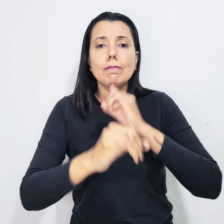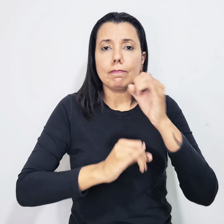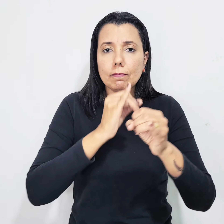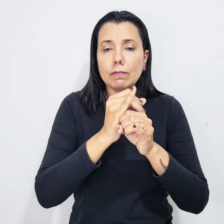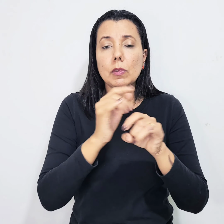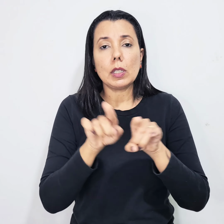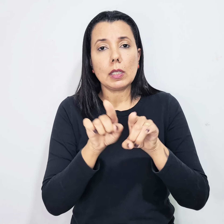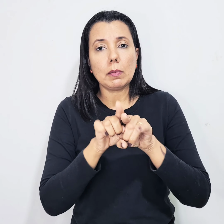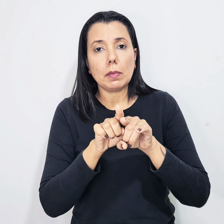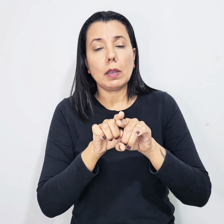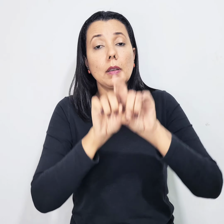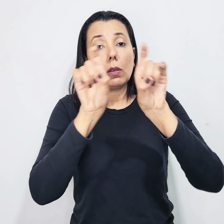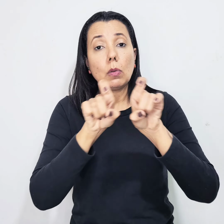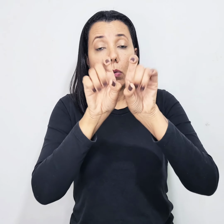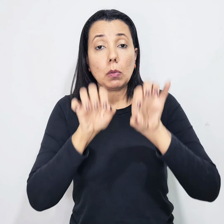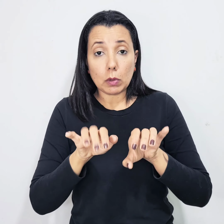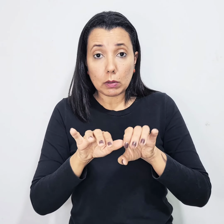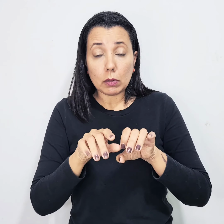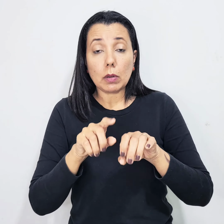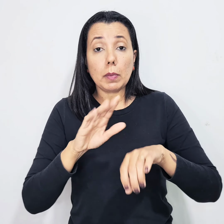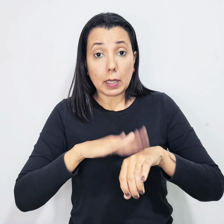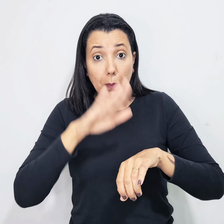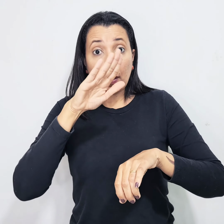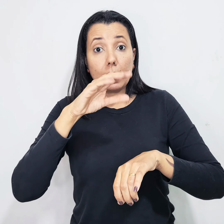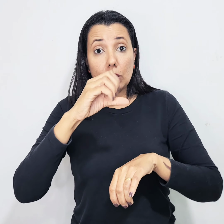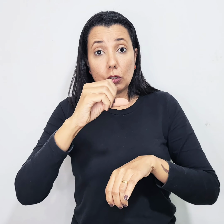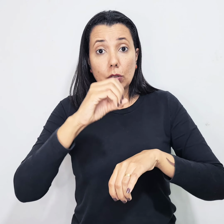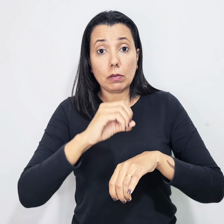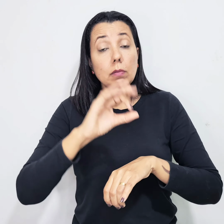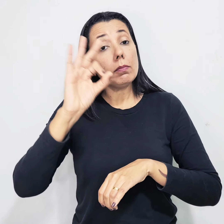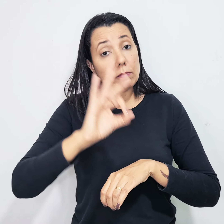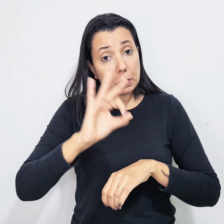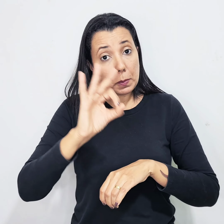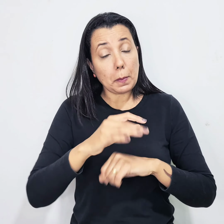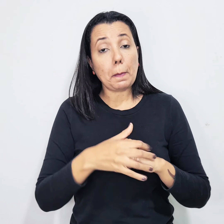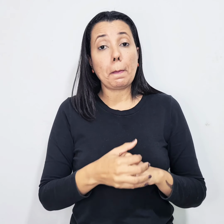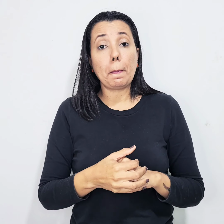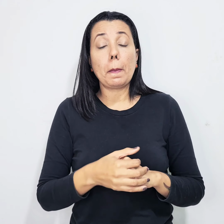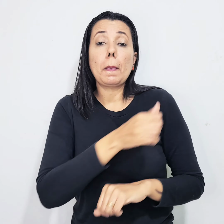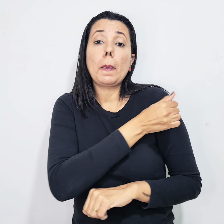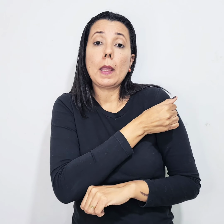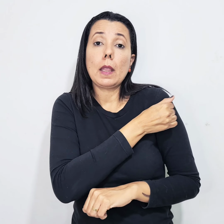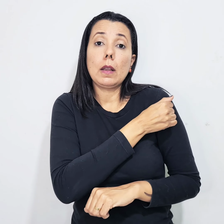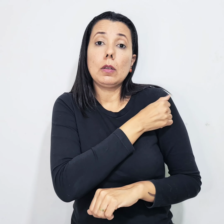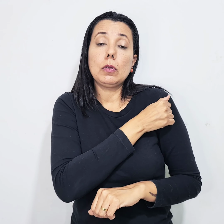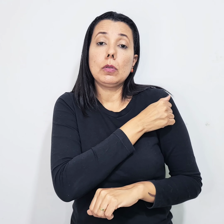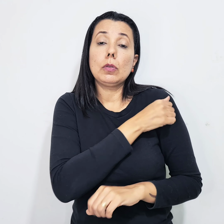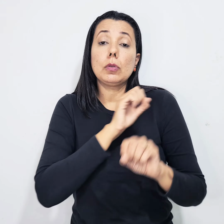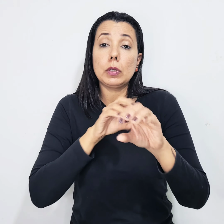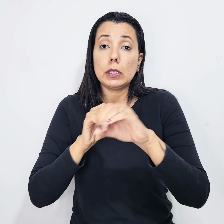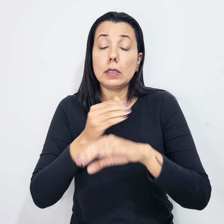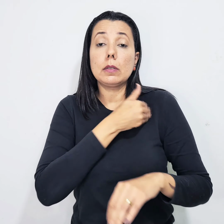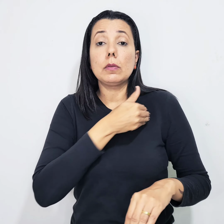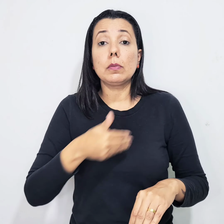e computador para mais de 90% dos estudantes da rede pública?